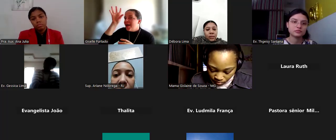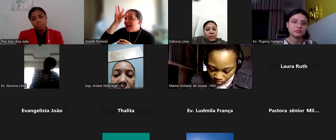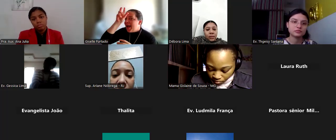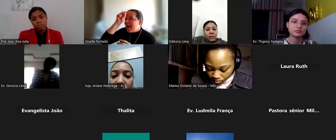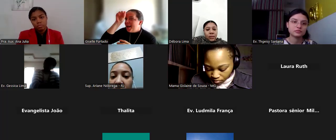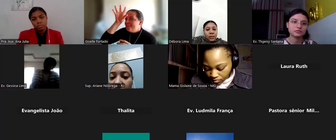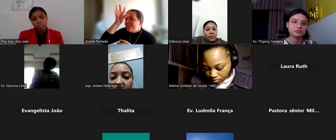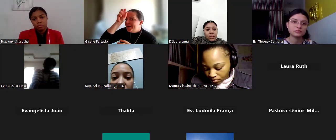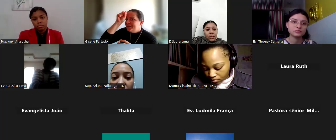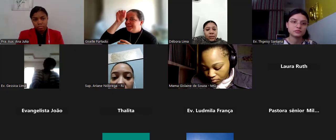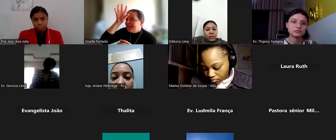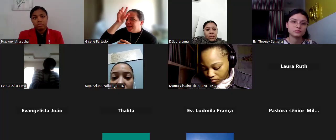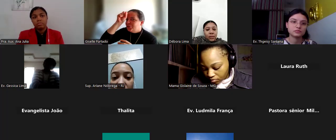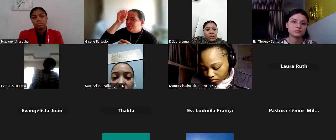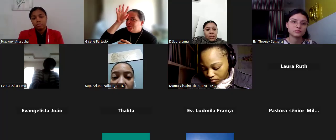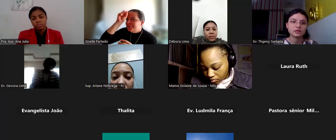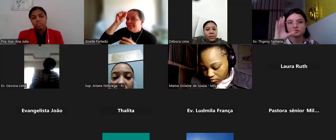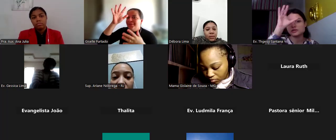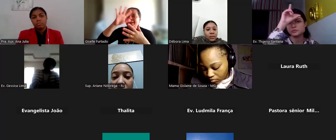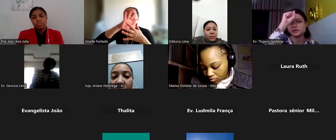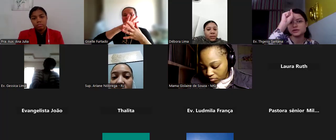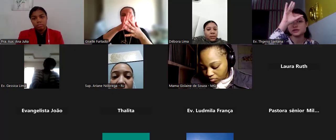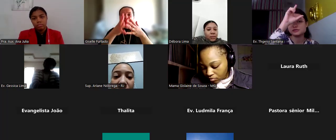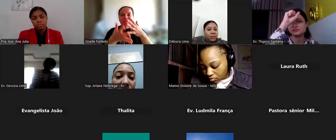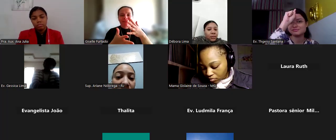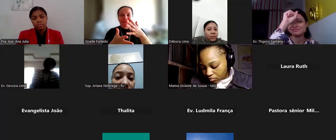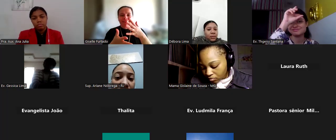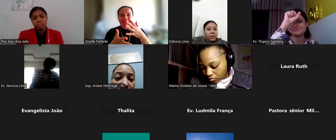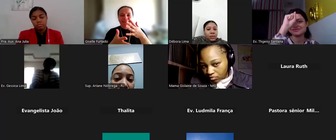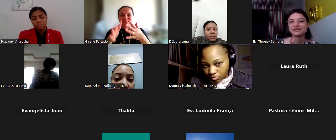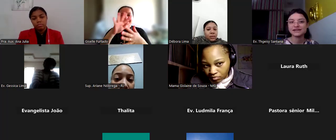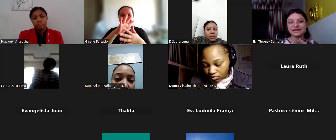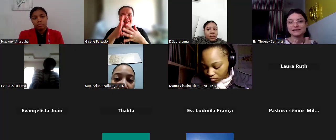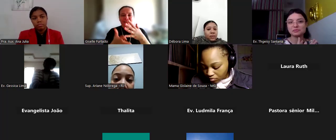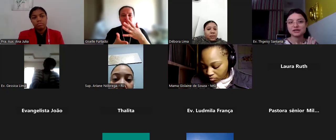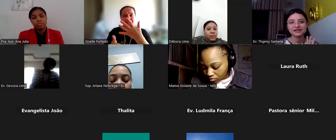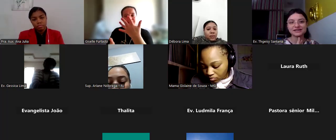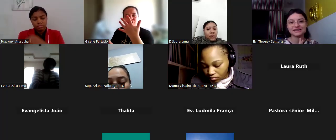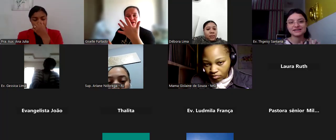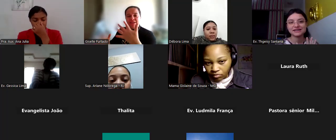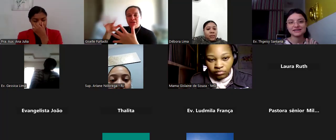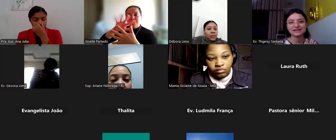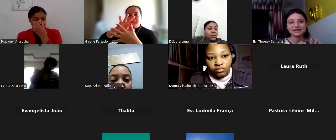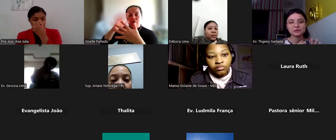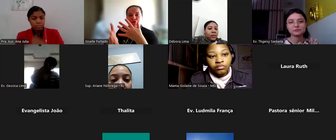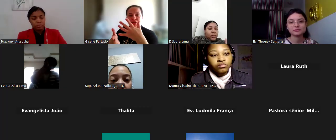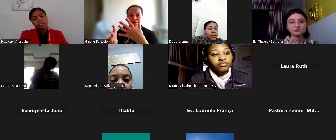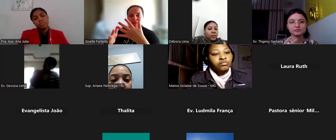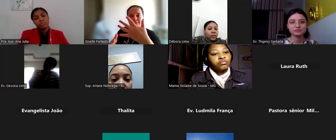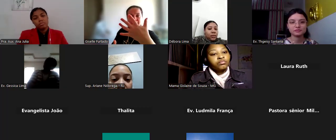aprendendo Libras. Libras. Ó, esse é o sinal de Libras.